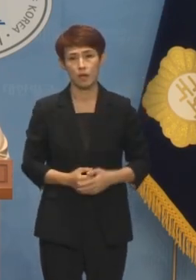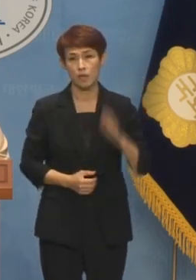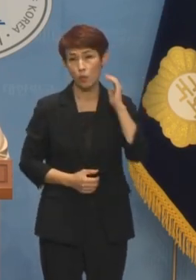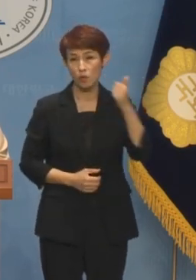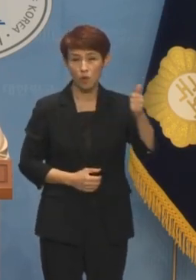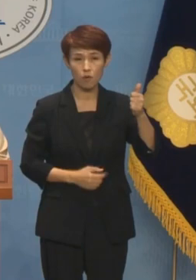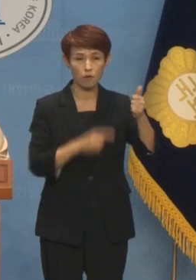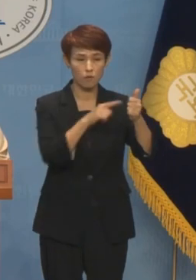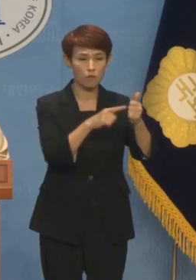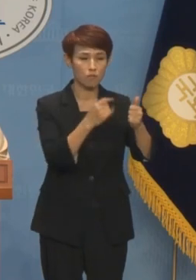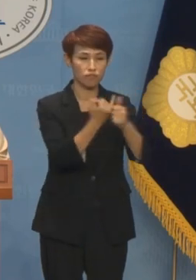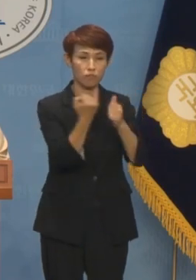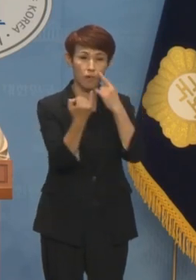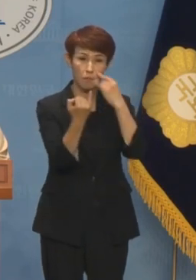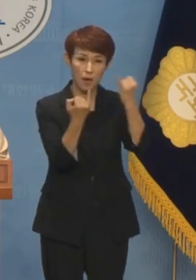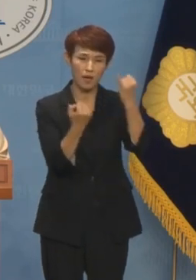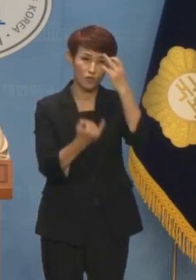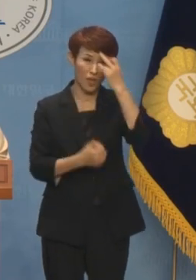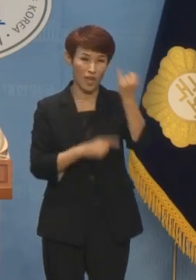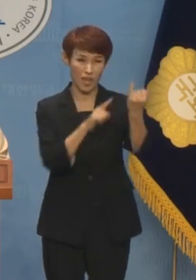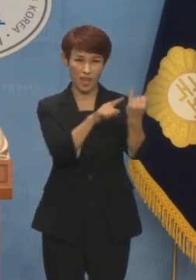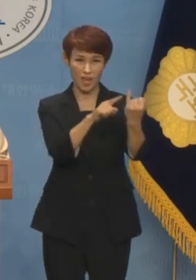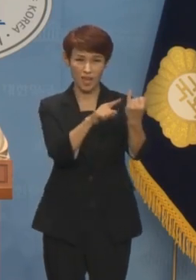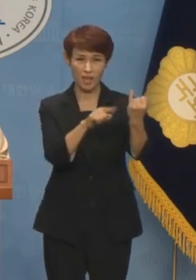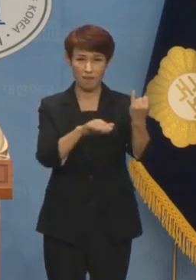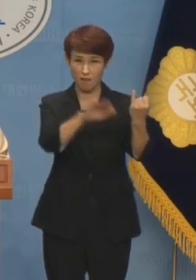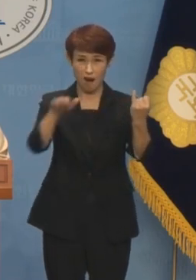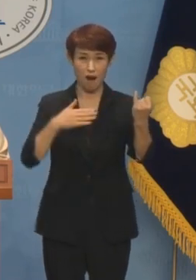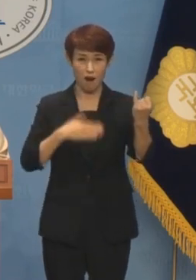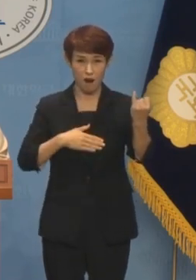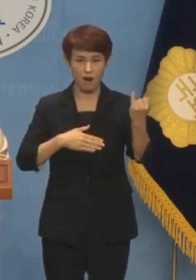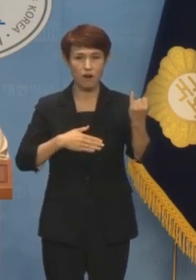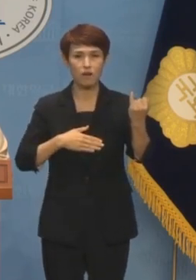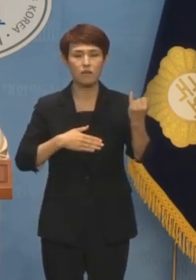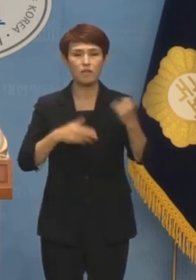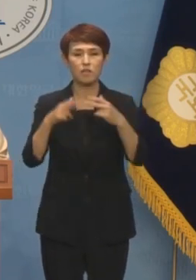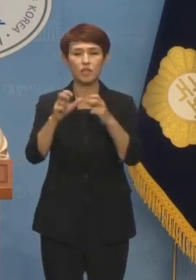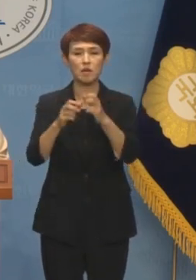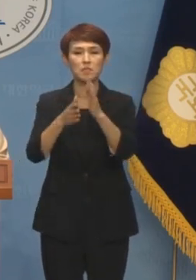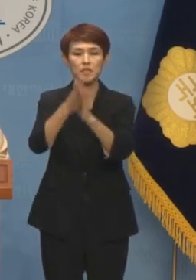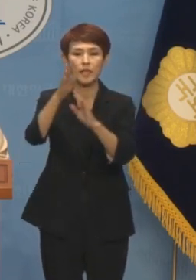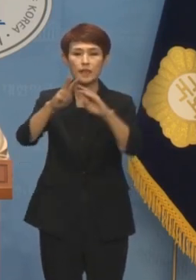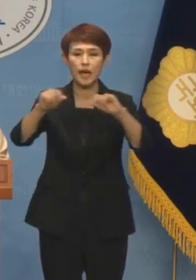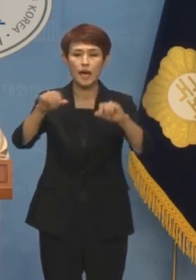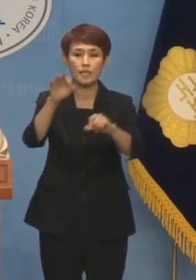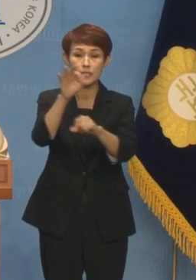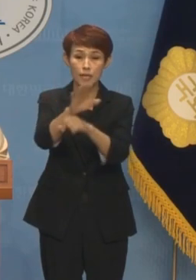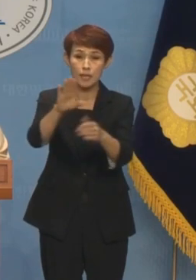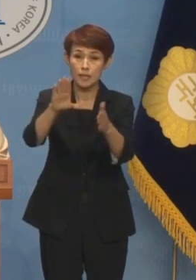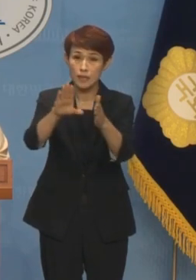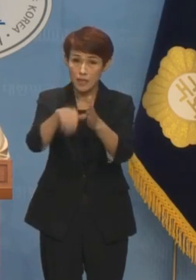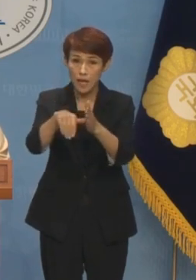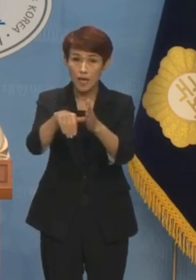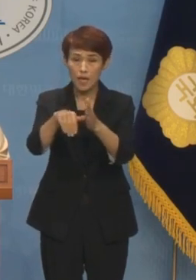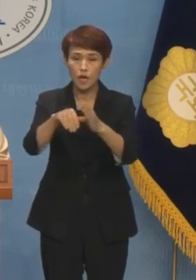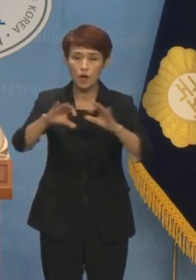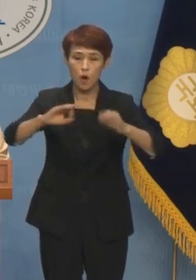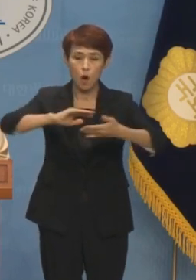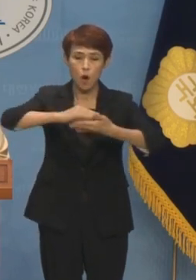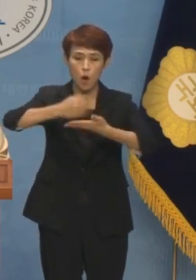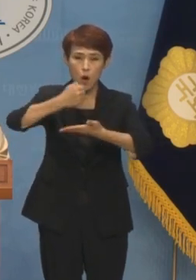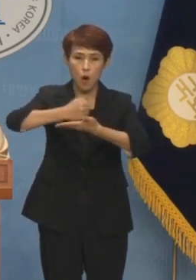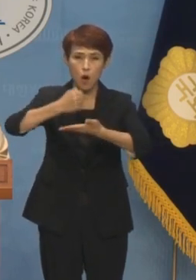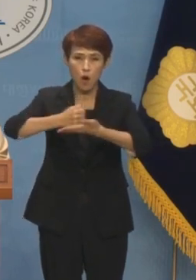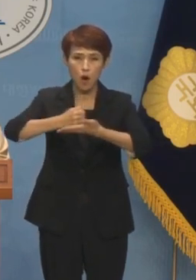대통령의 장모인 최 씨는 익히 알려졌다시피 성남시의 땅을 구입하는 과정에서 통장